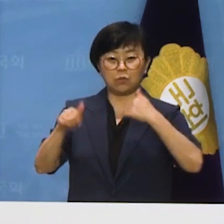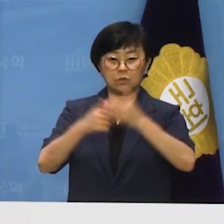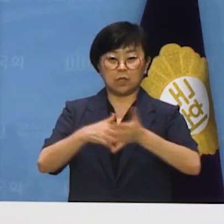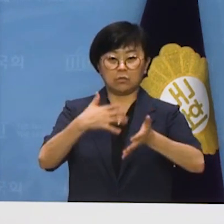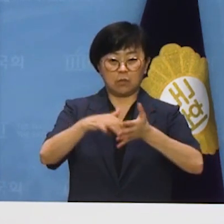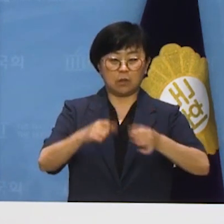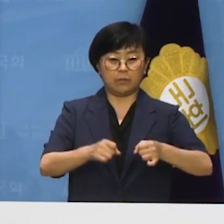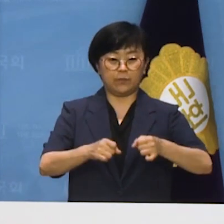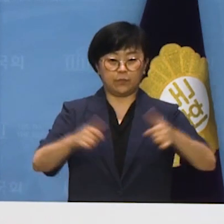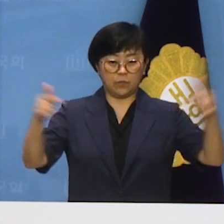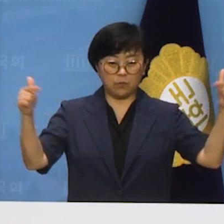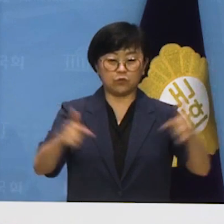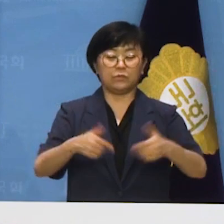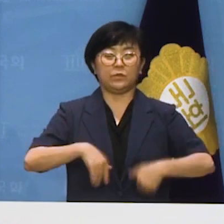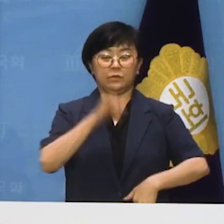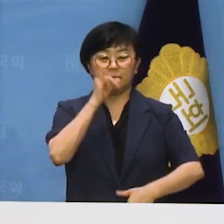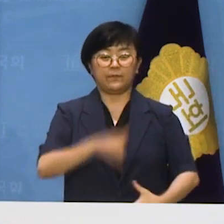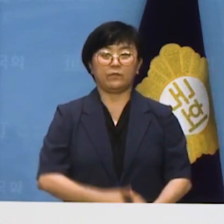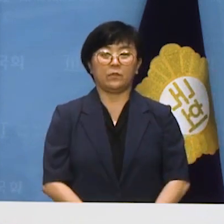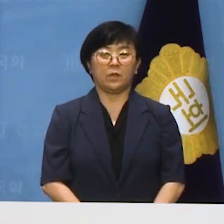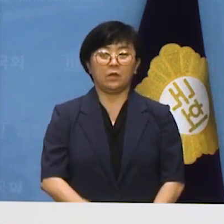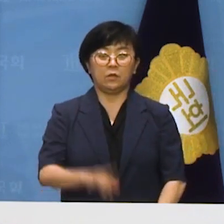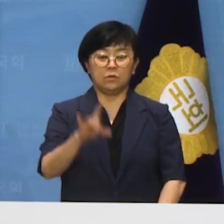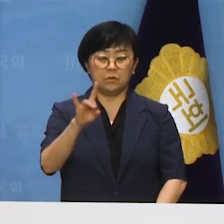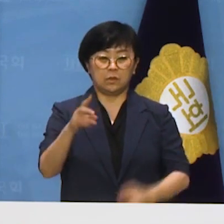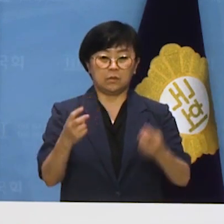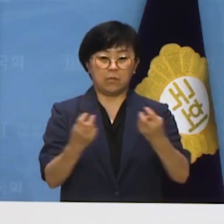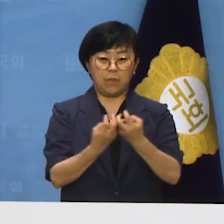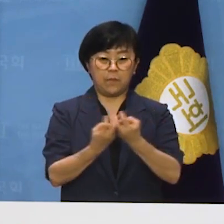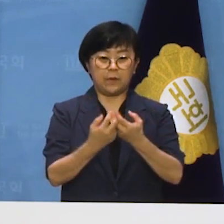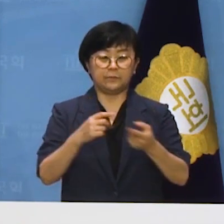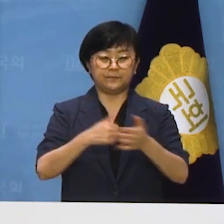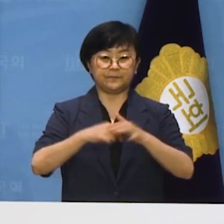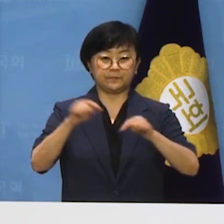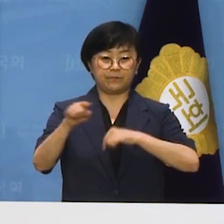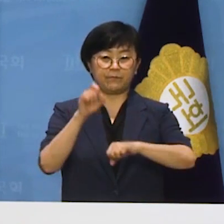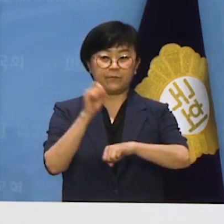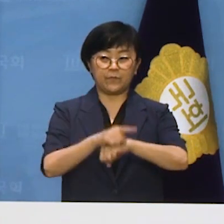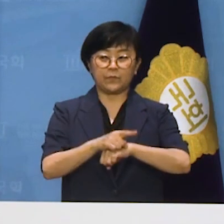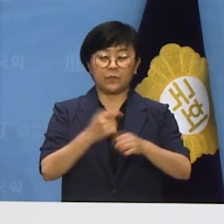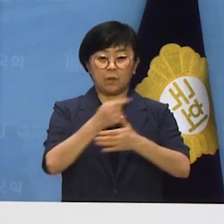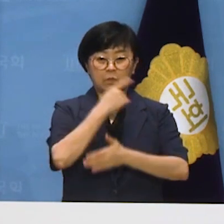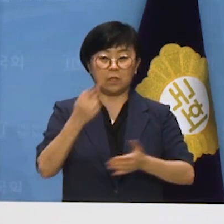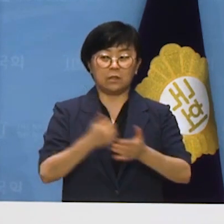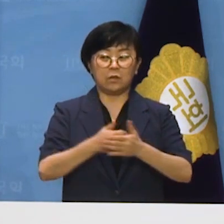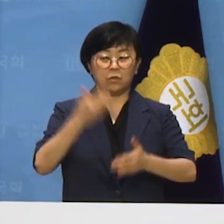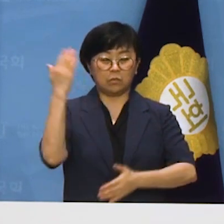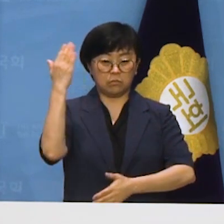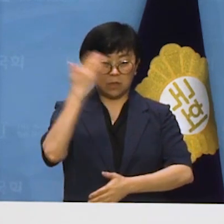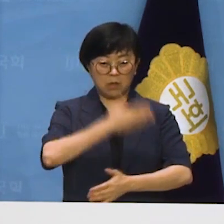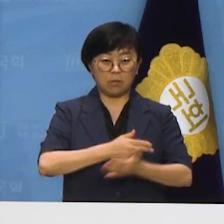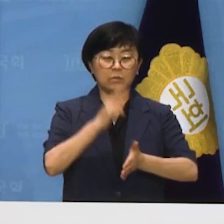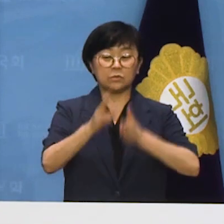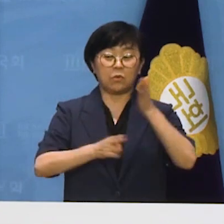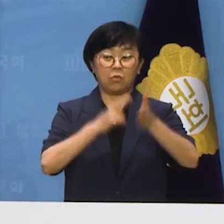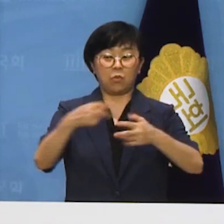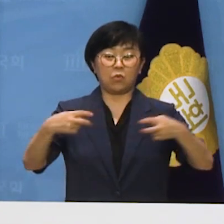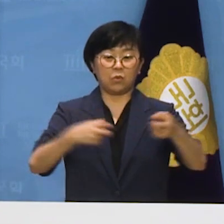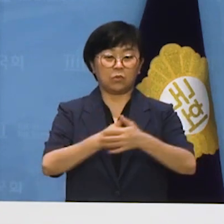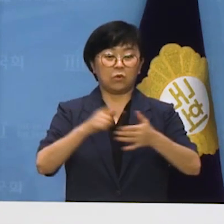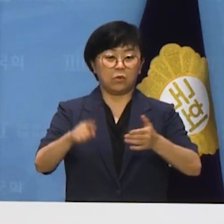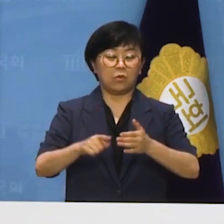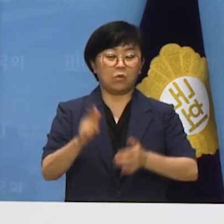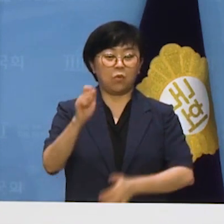교통량을 대폭 줄여야 합니다 유일한 해법은 정시성이 보장되고 편리하고 쾌적한 철도교통을